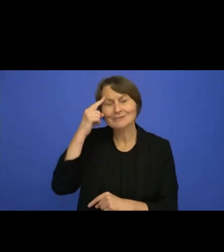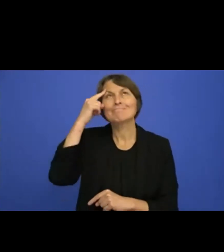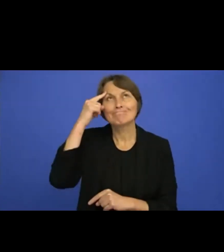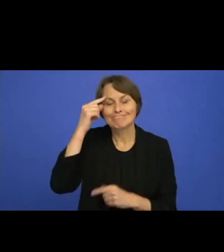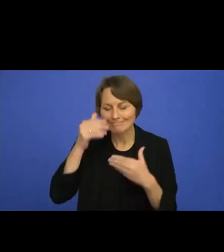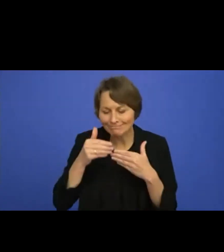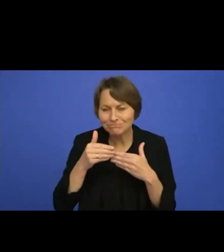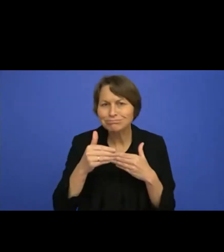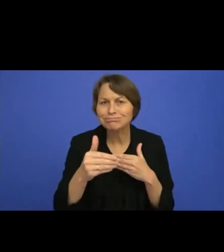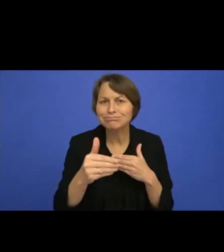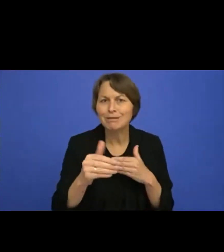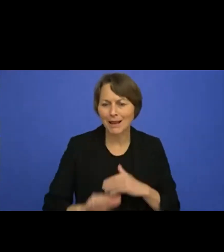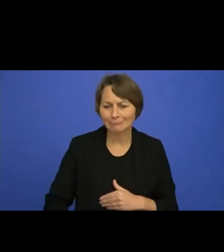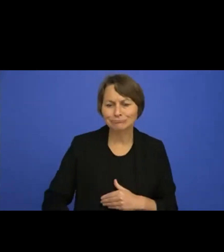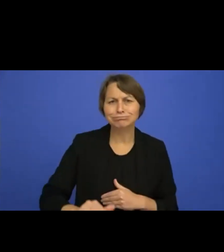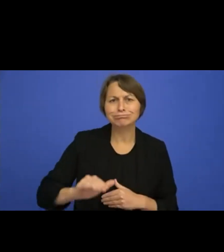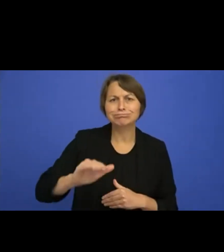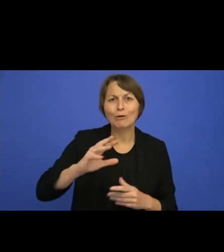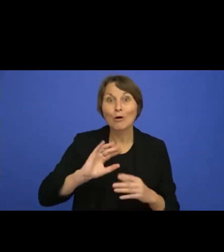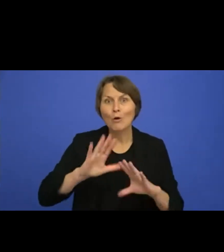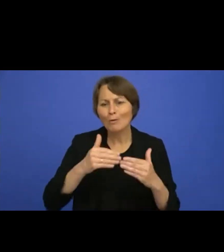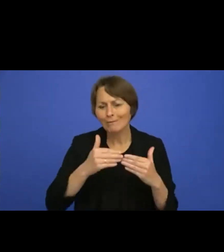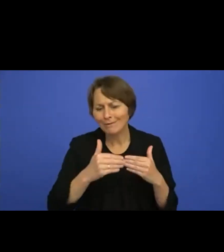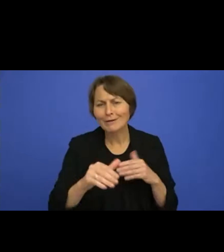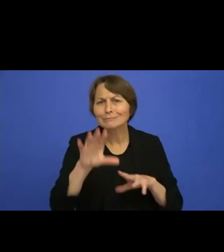de la vie, cette phase est très importante, très unique.